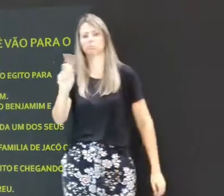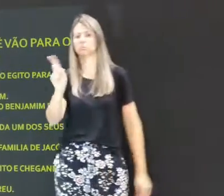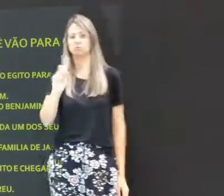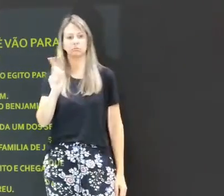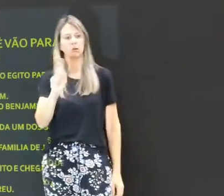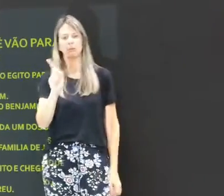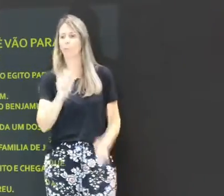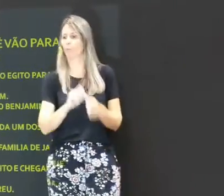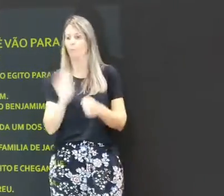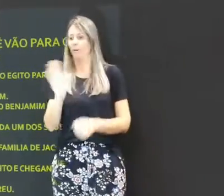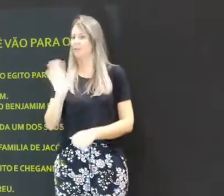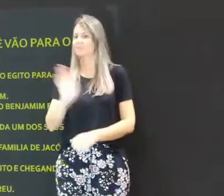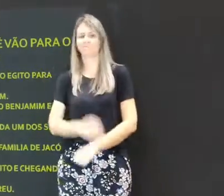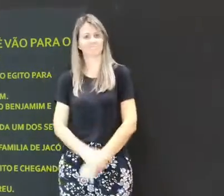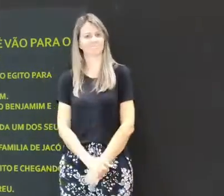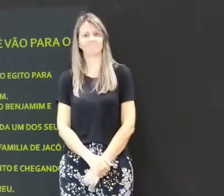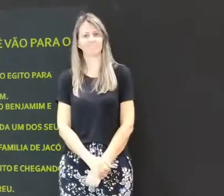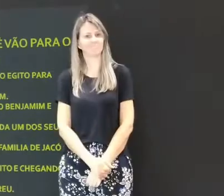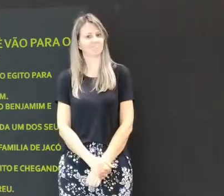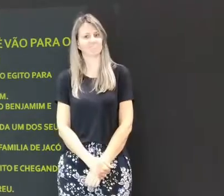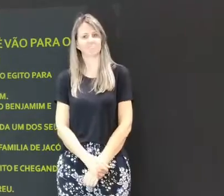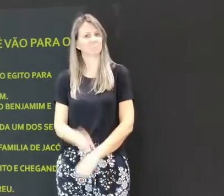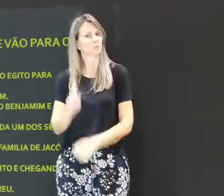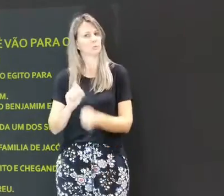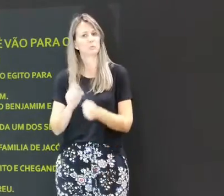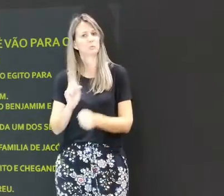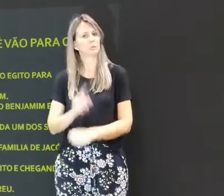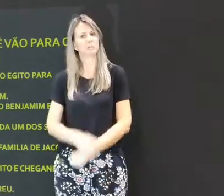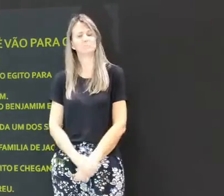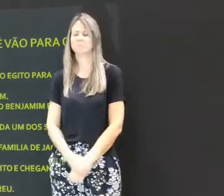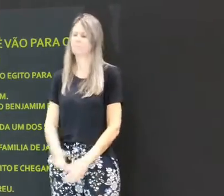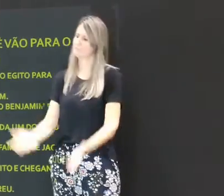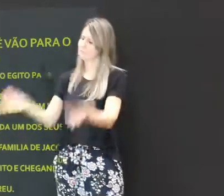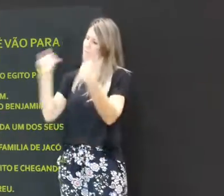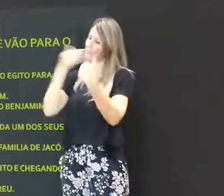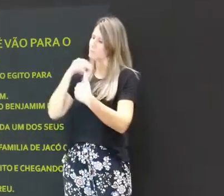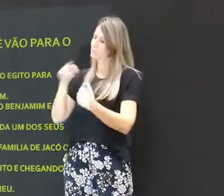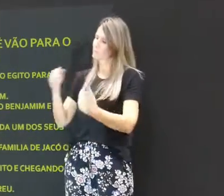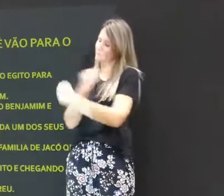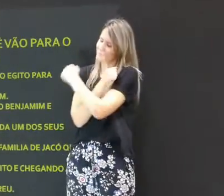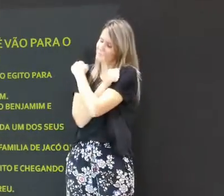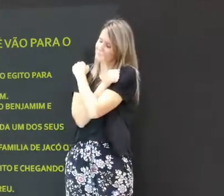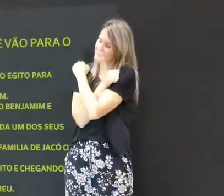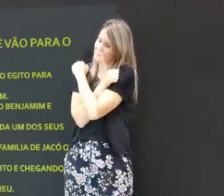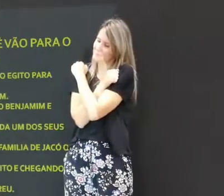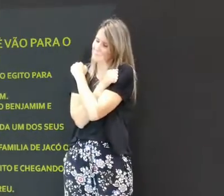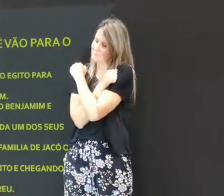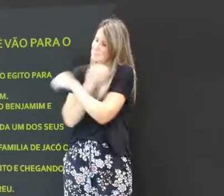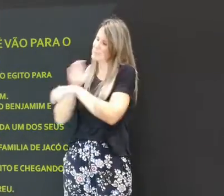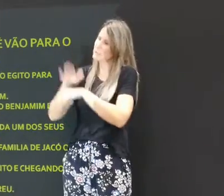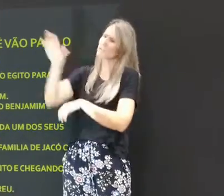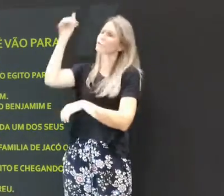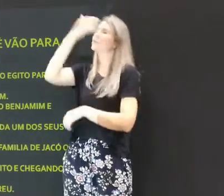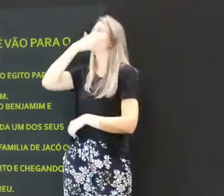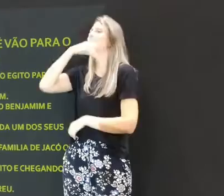Não, não fez nada. Não fez nada. Pelo contrário, venham, abraçou os irmãos,